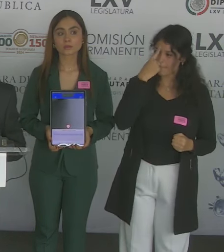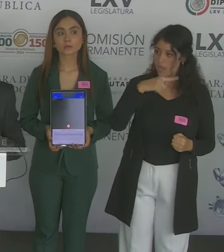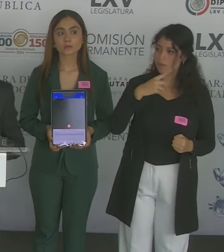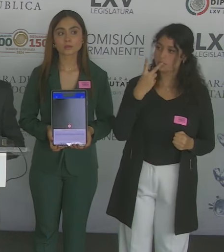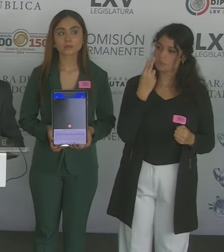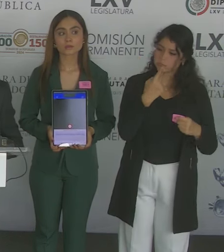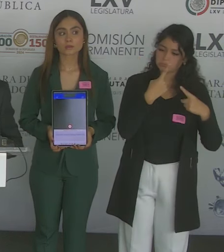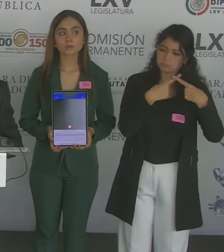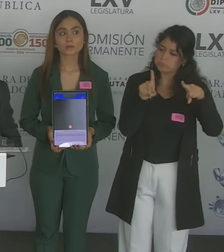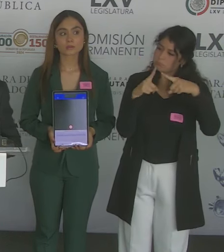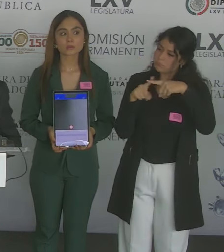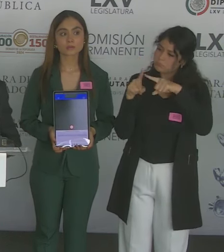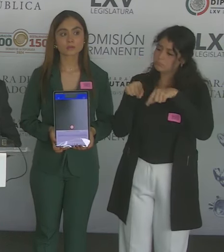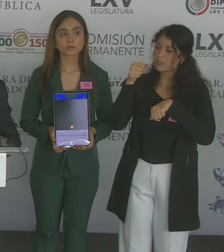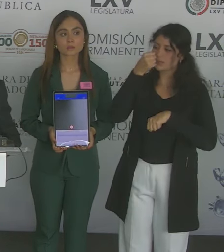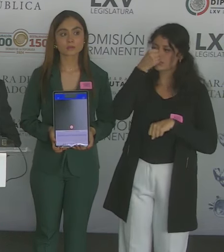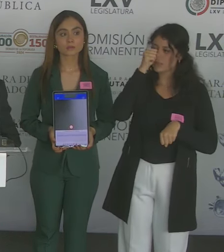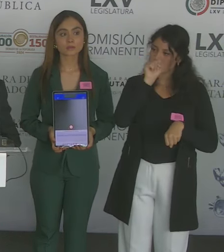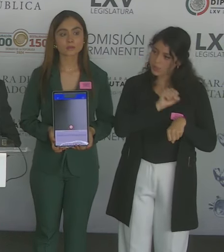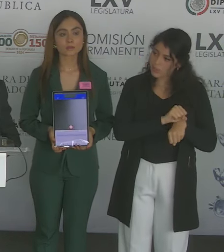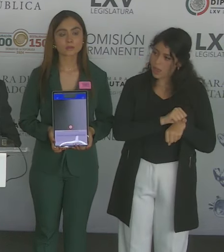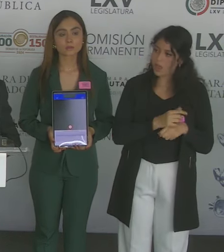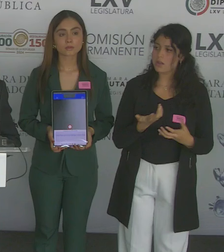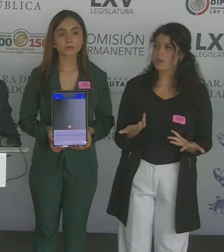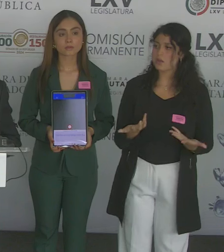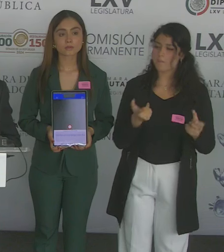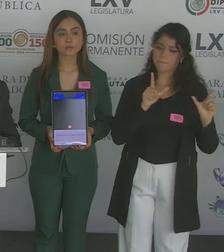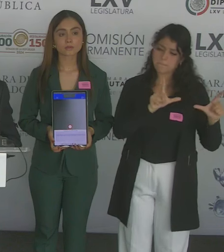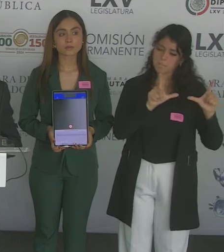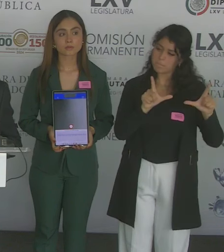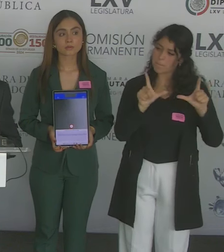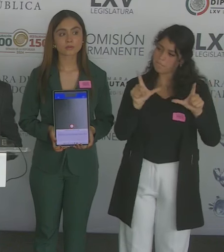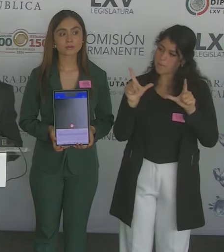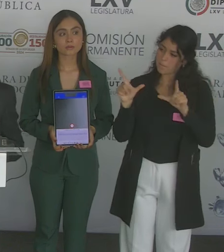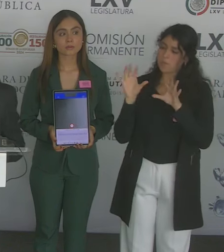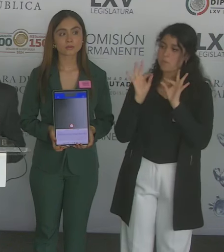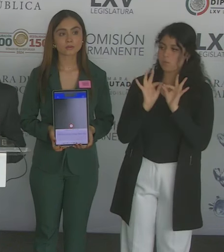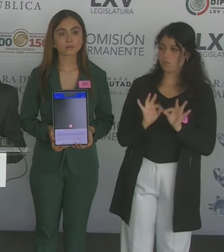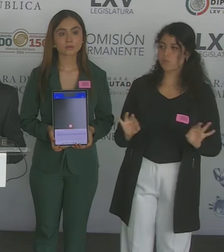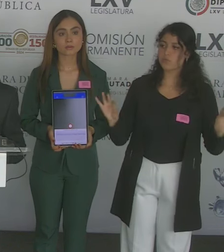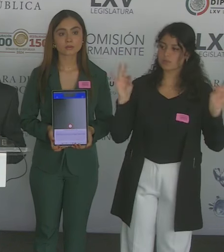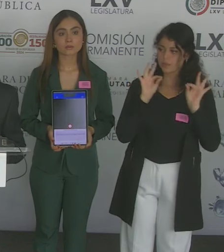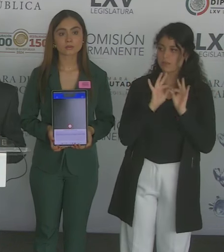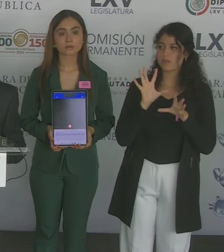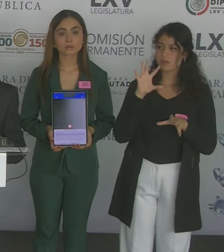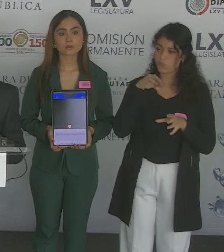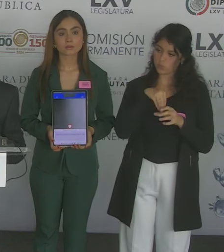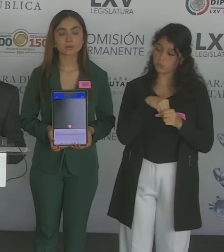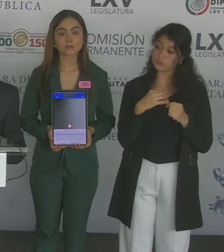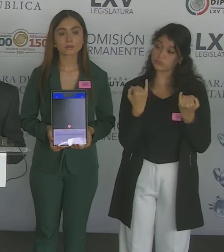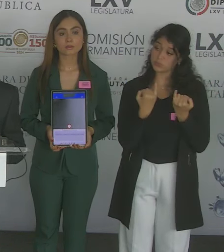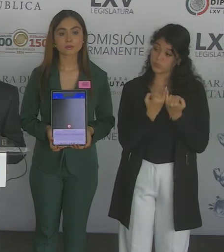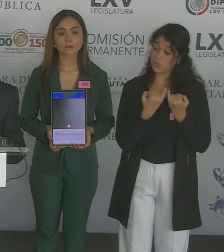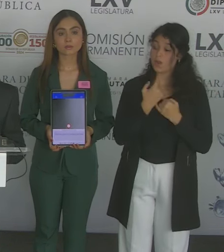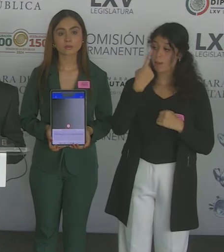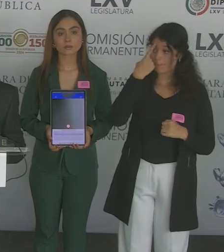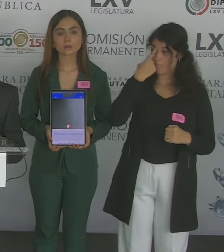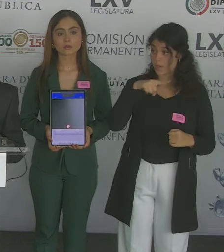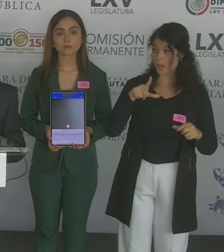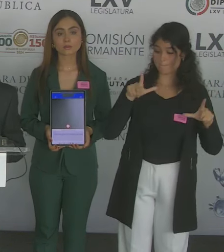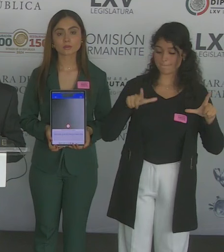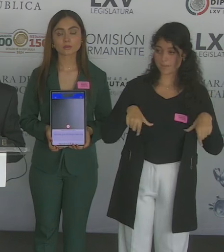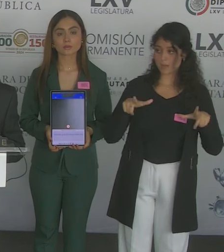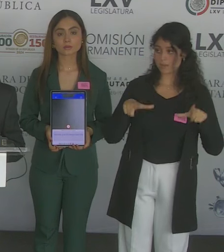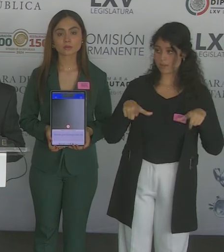secretarías eh una herramienta que era inclusiva también para que las páginas pudieran